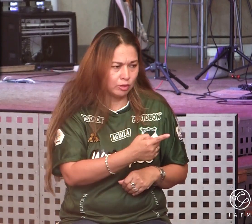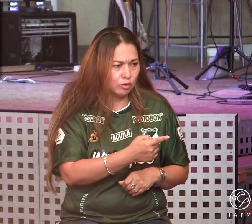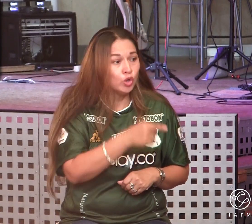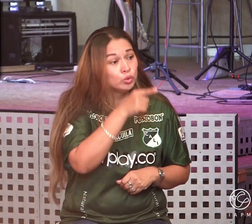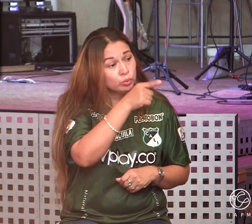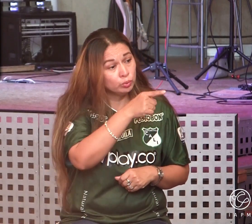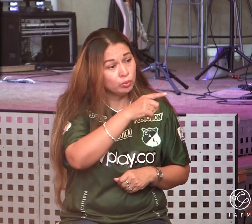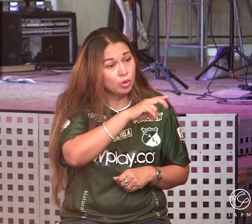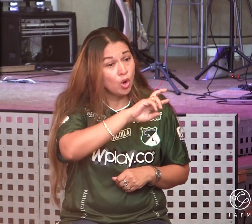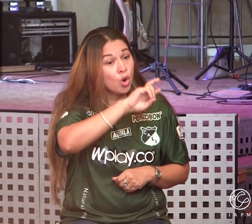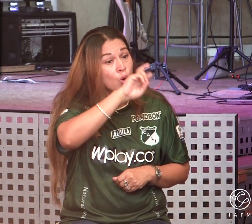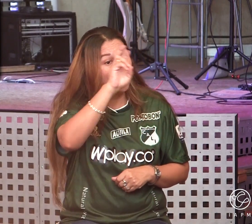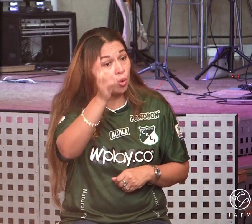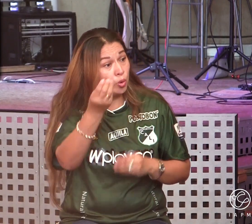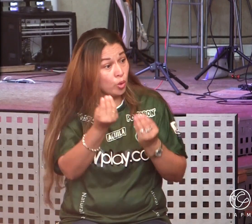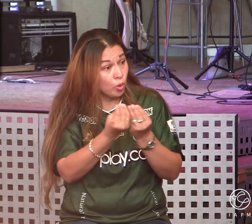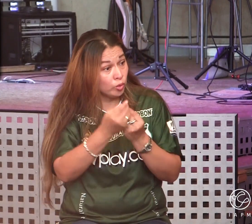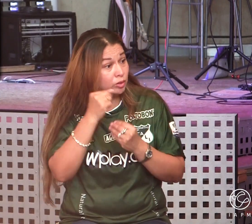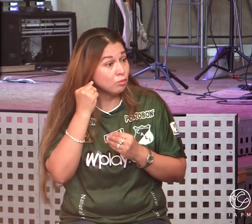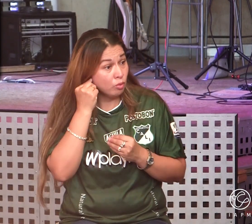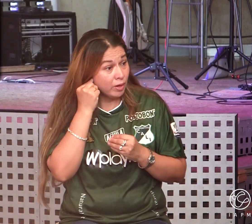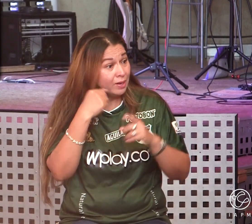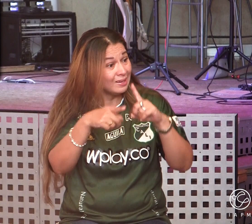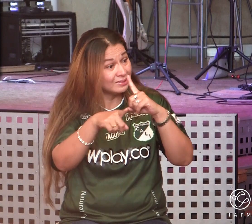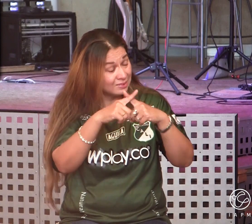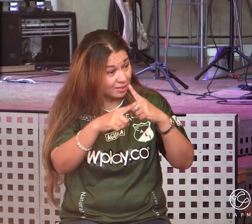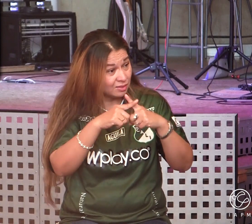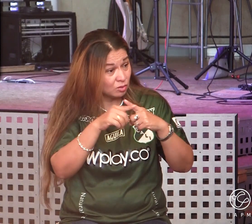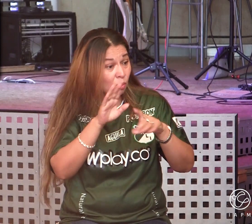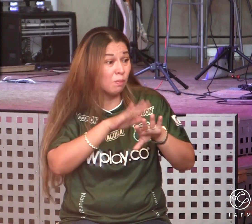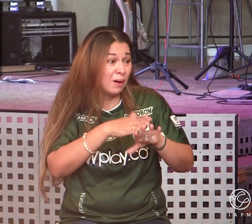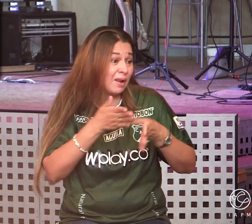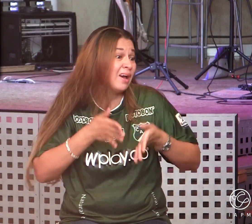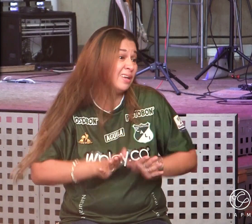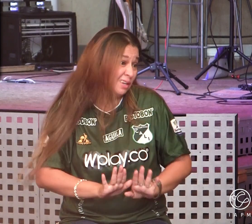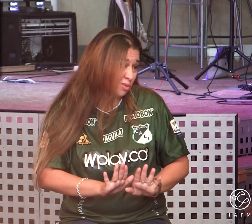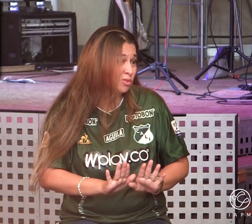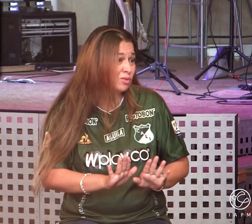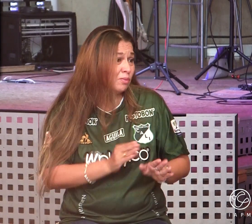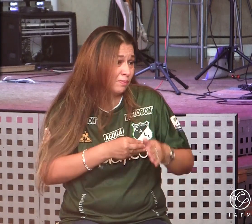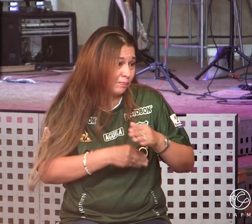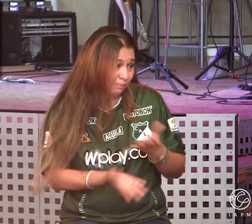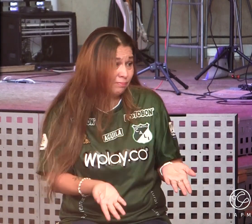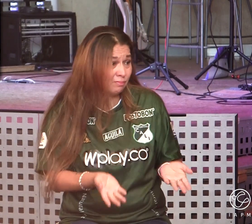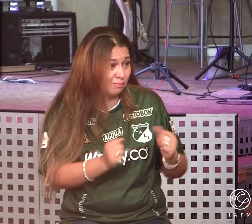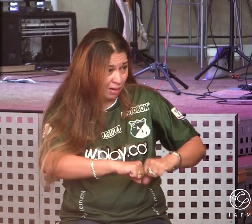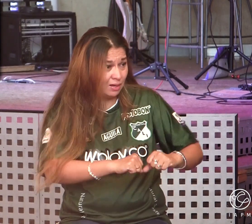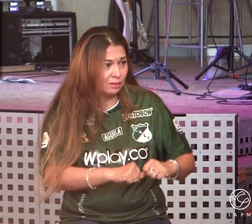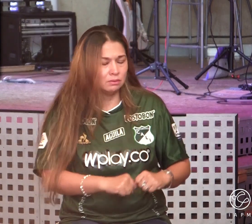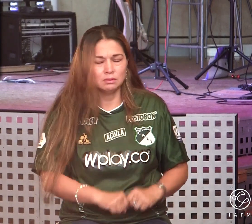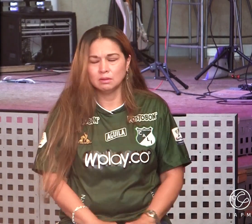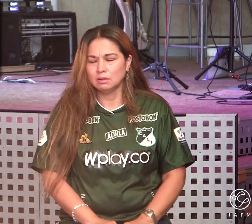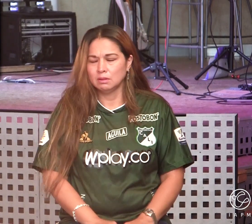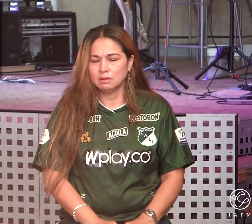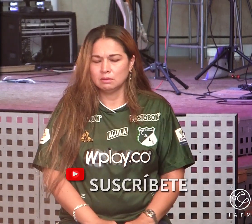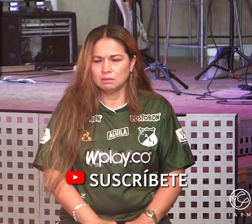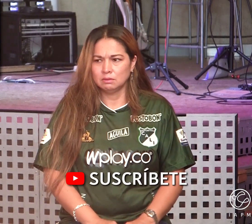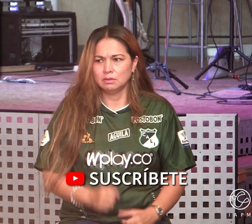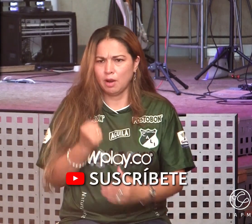Y después, 14 años más o menos, nace por fin Isaac, que seguramente al principio ya pensó que era un malestar estomacal.